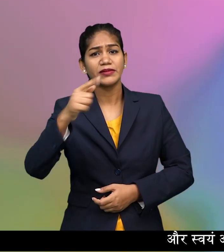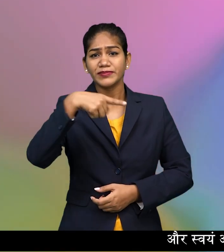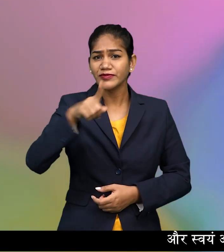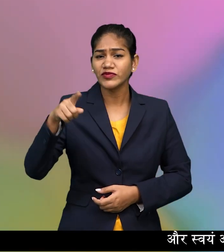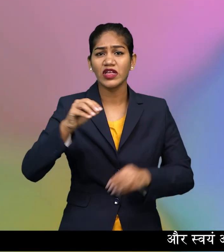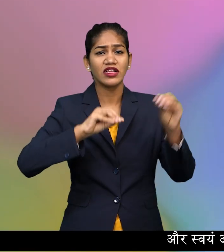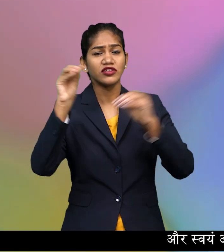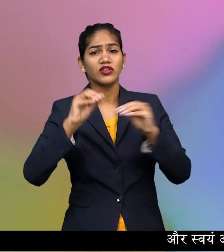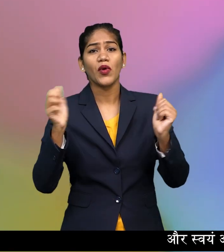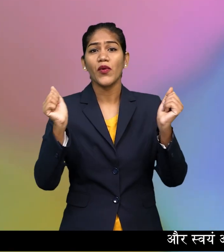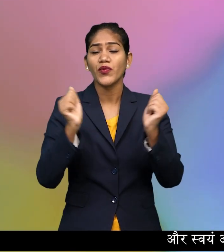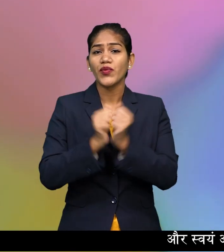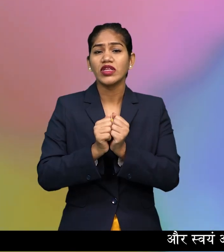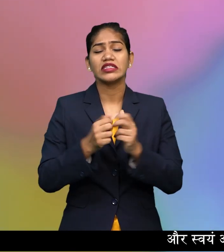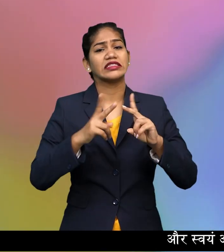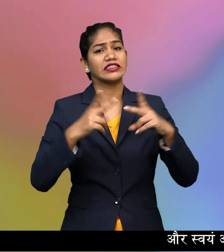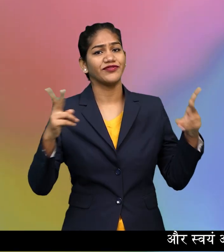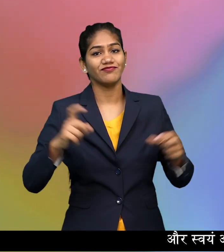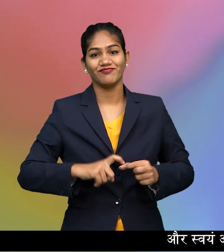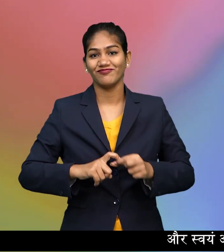गुणवत्ता वाले संसाधन हैं।